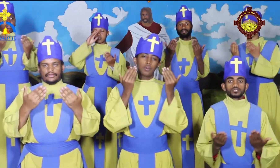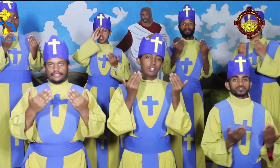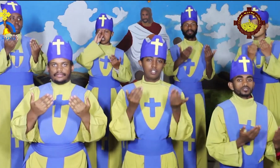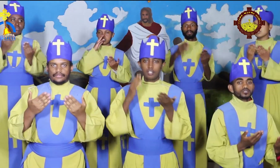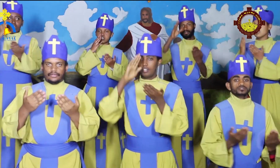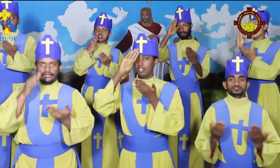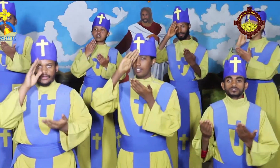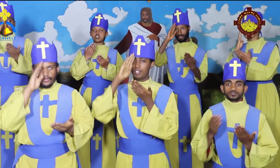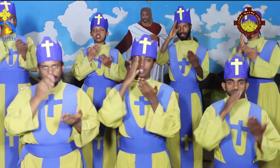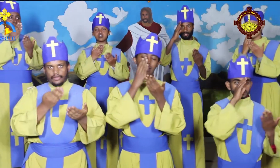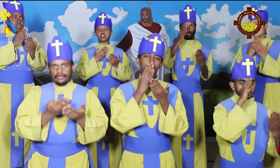ስብሐት ለወልድ